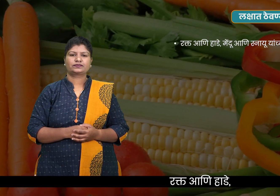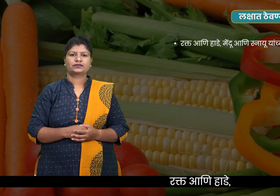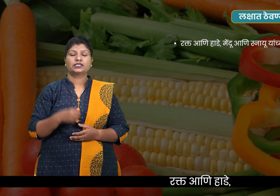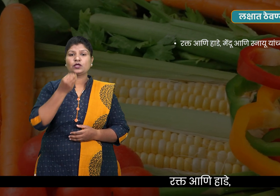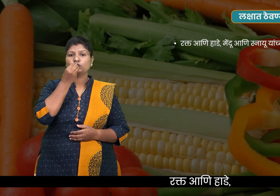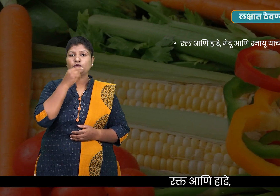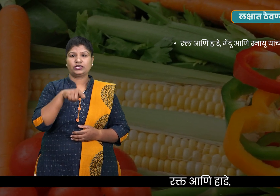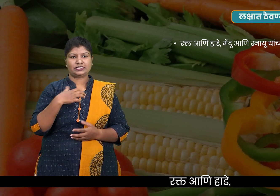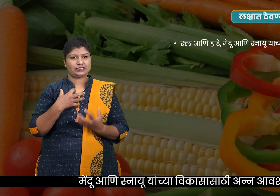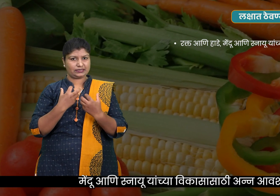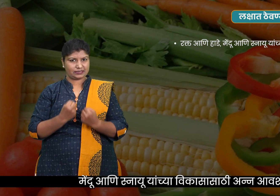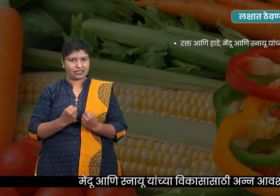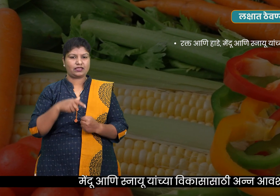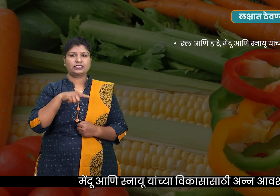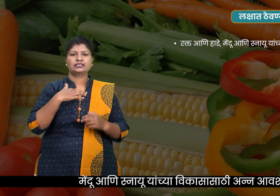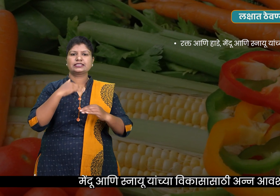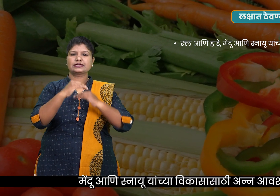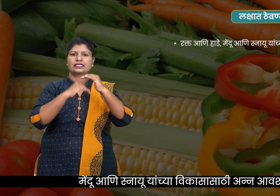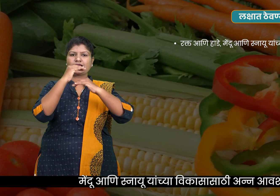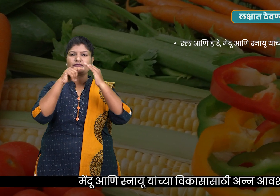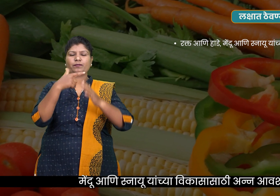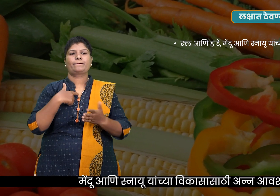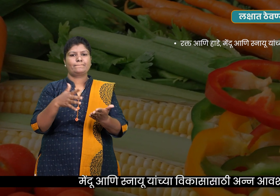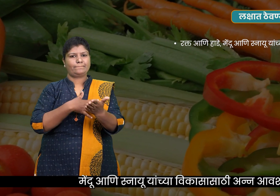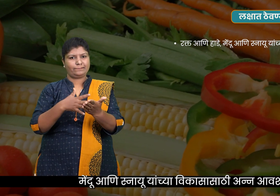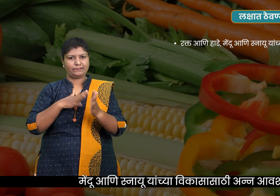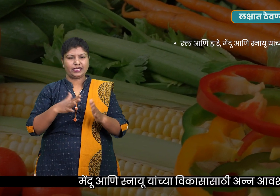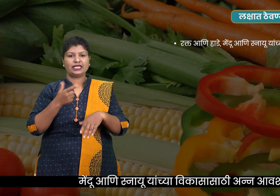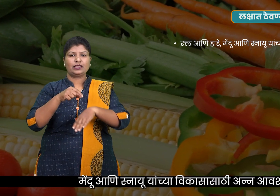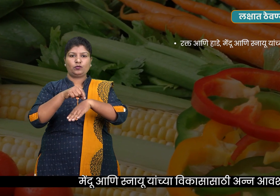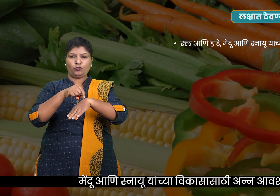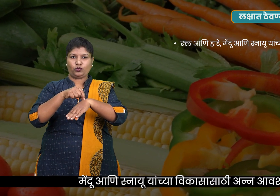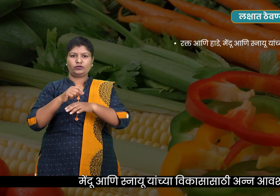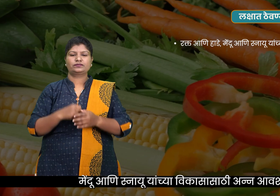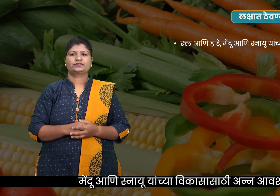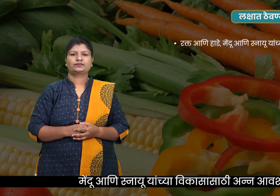रक्त आणि हाडे, मेंदू आणि स्नायू यांच्या विकासासाठी अन्न आवश्यक आहे.